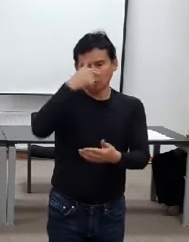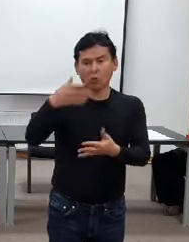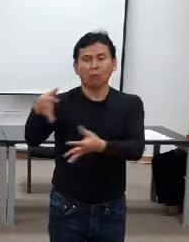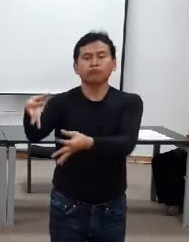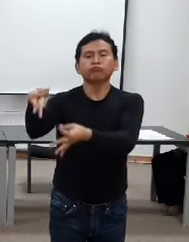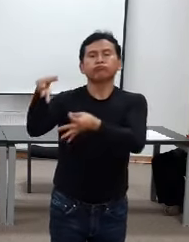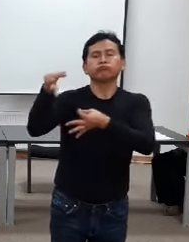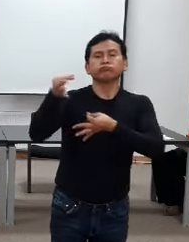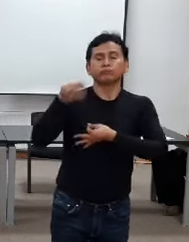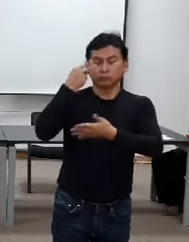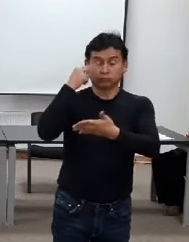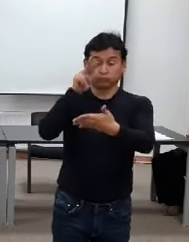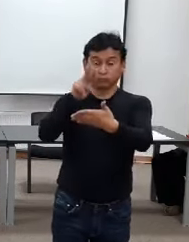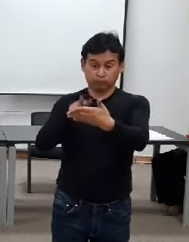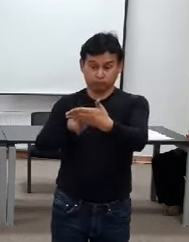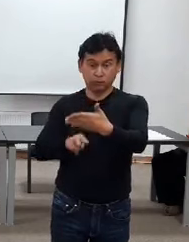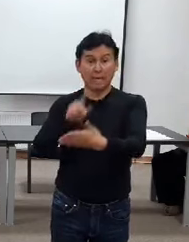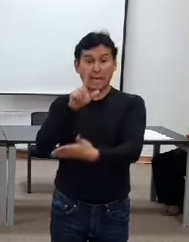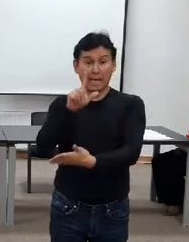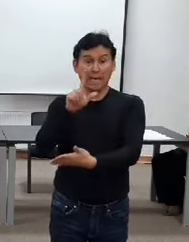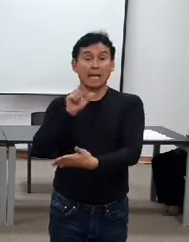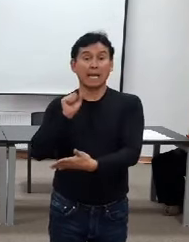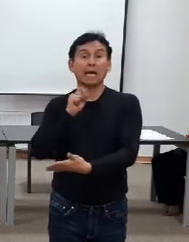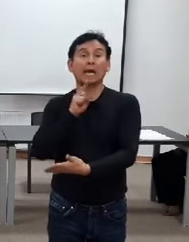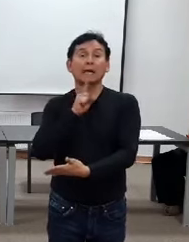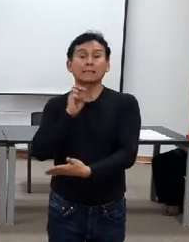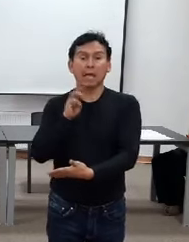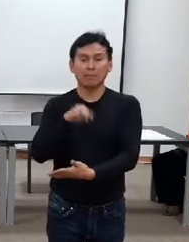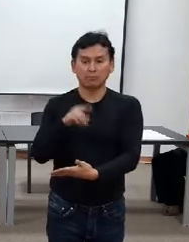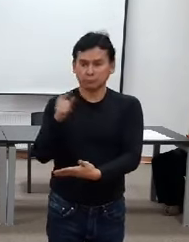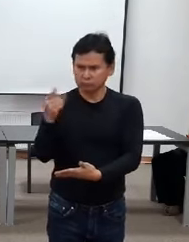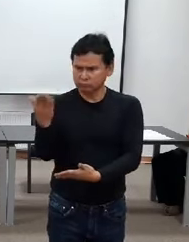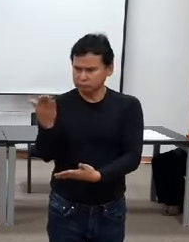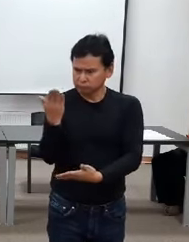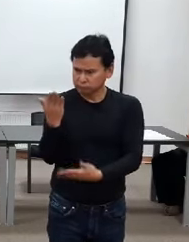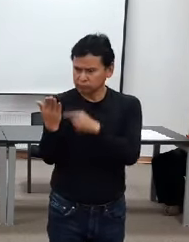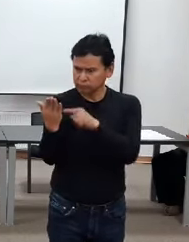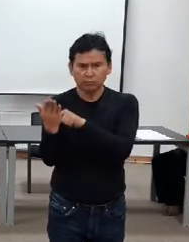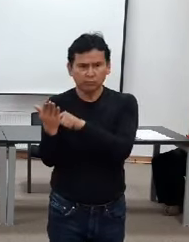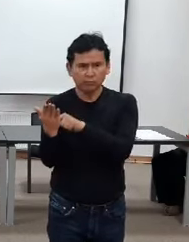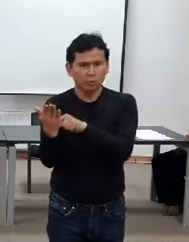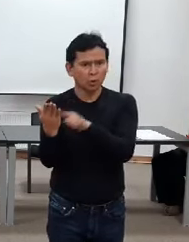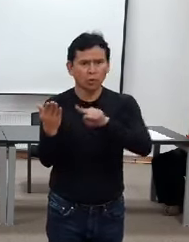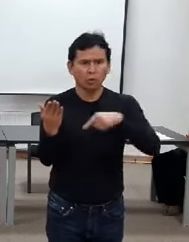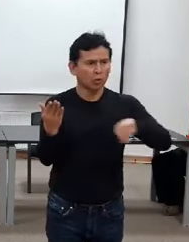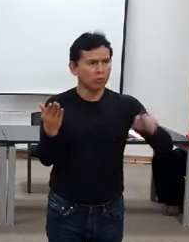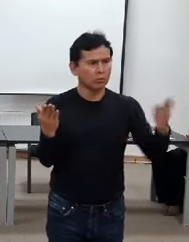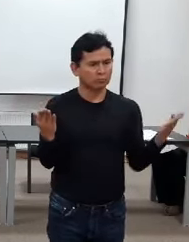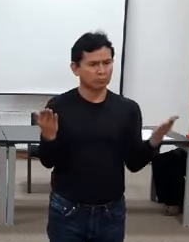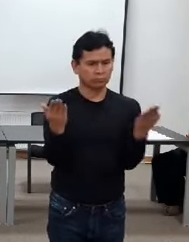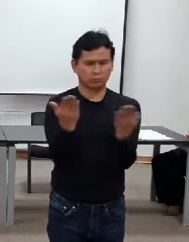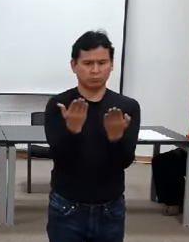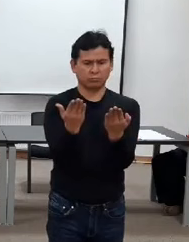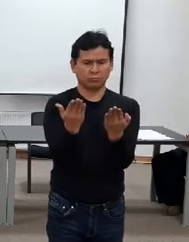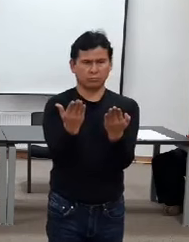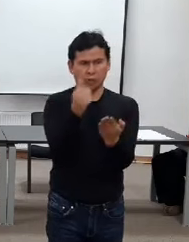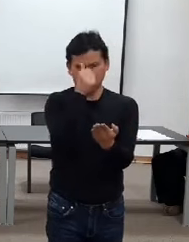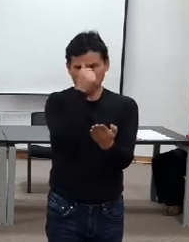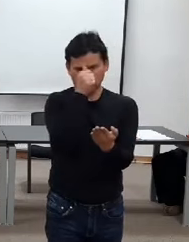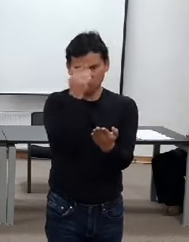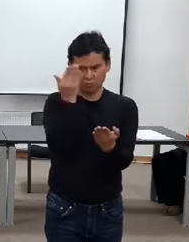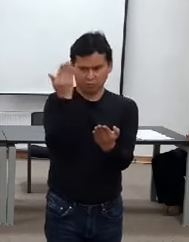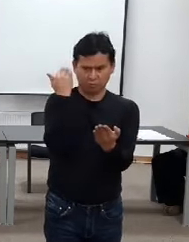entregó directamente la TAM, que es la que no coincidía con... ¿Domingo 17? No, este domingo. Este